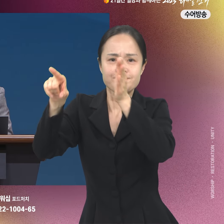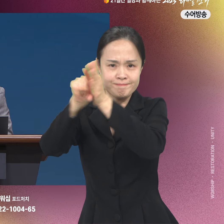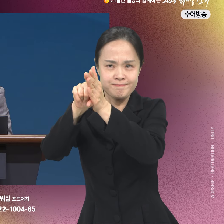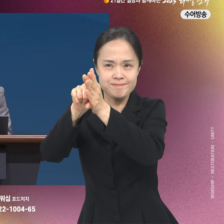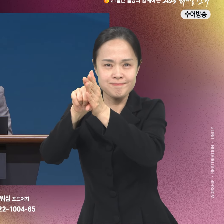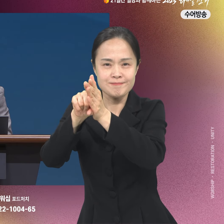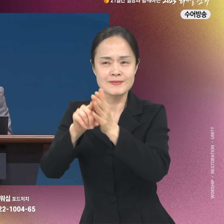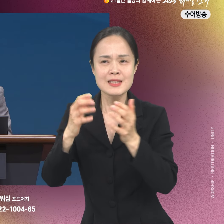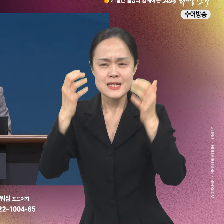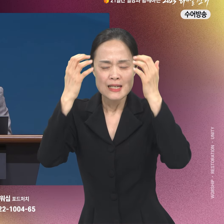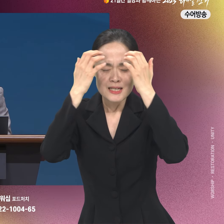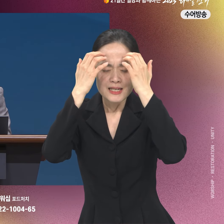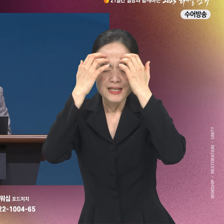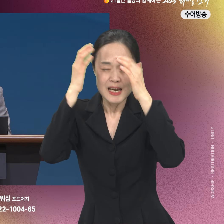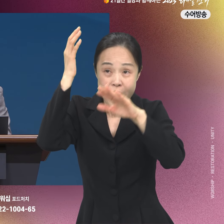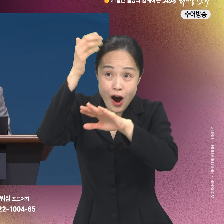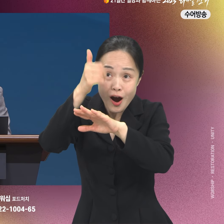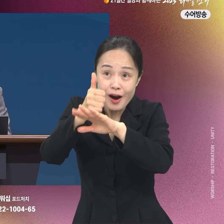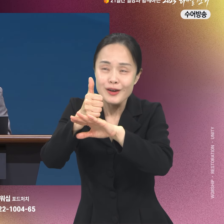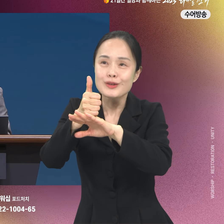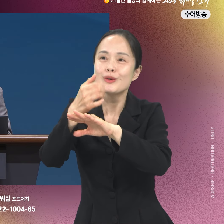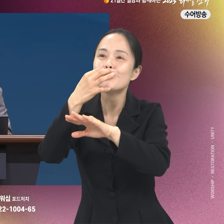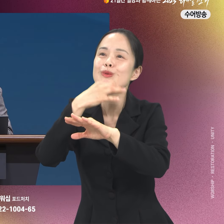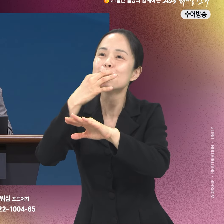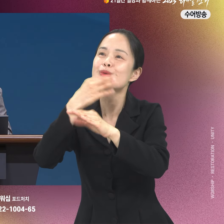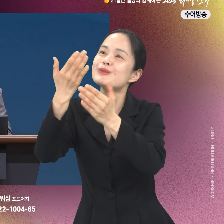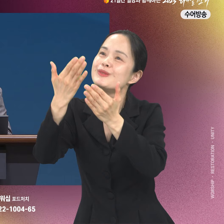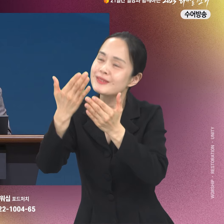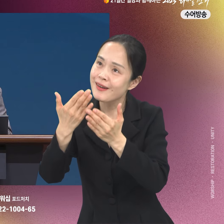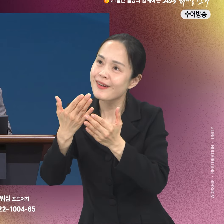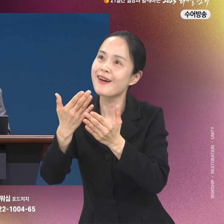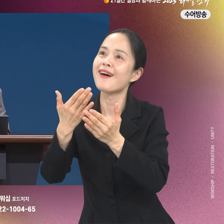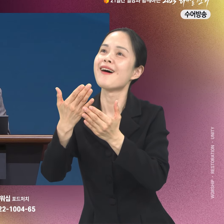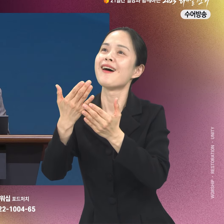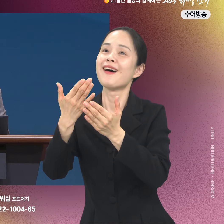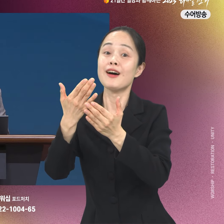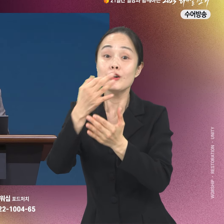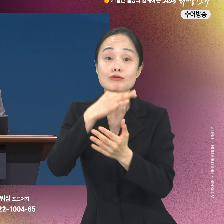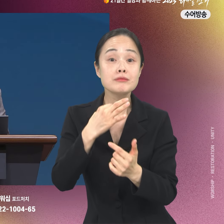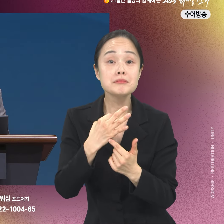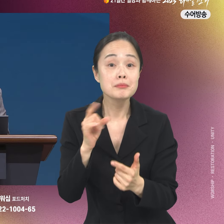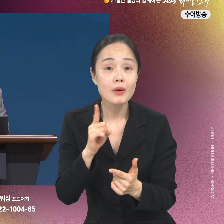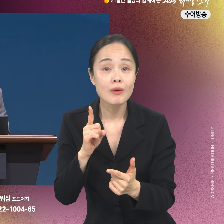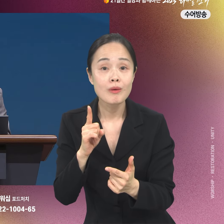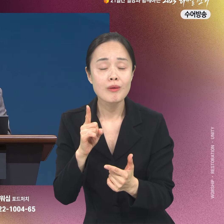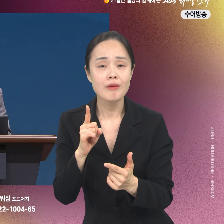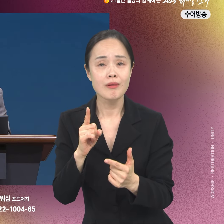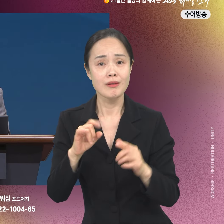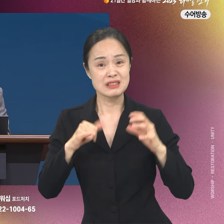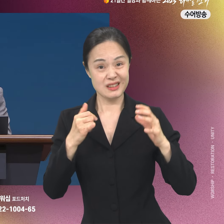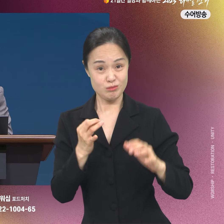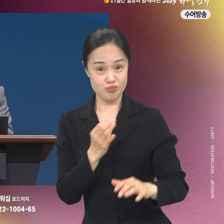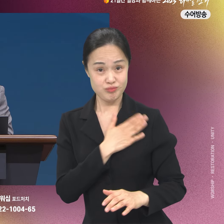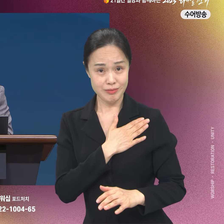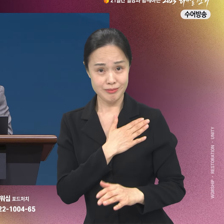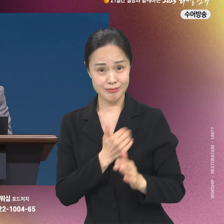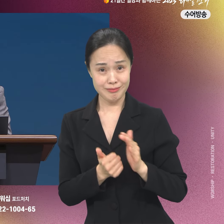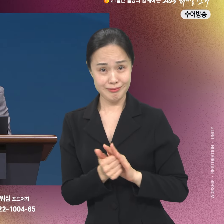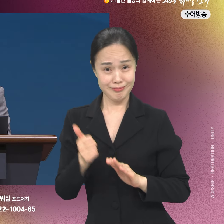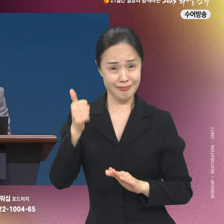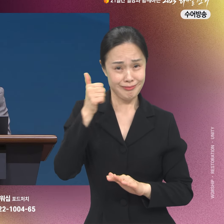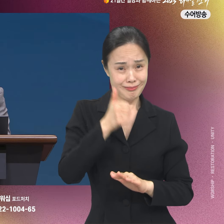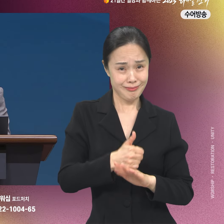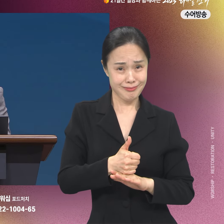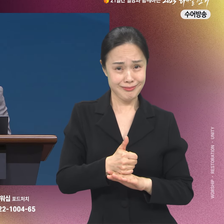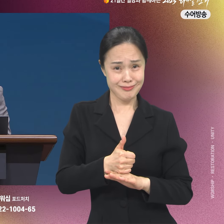주실 것이다. 네. 그게 세상적으로 잘 되는 방향으로 주시는 것이 아니어도,